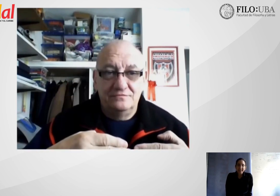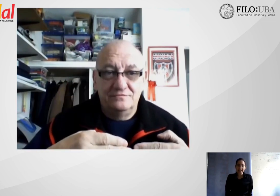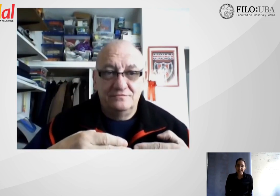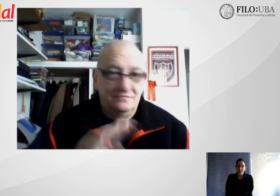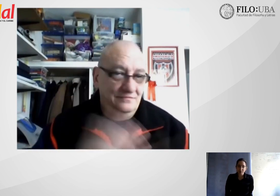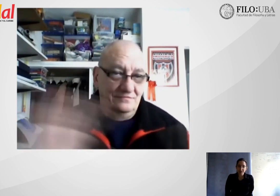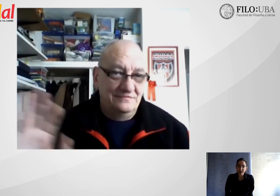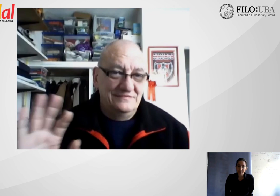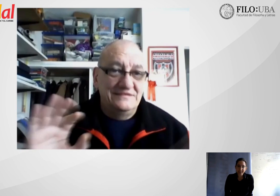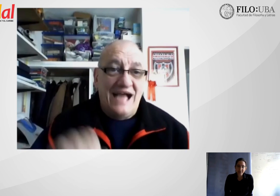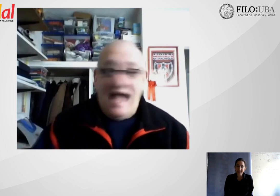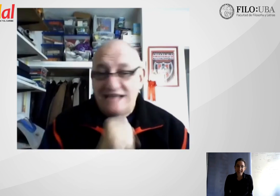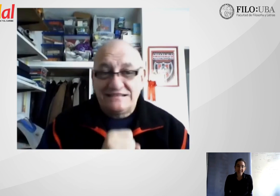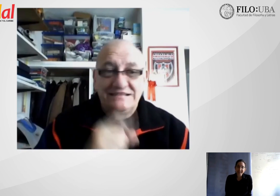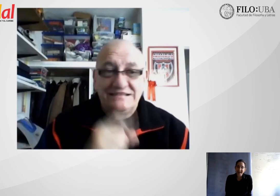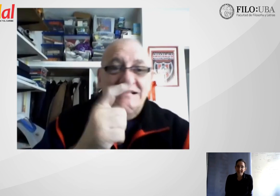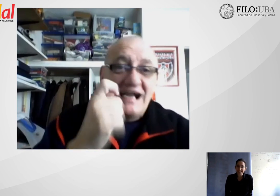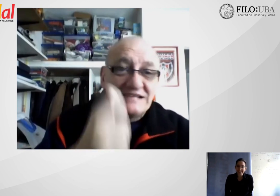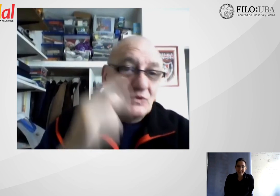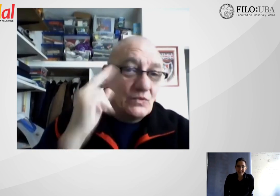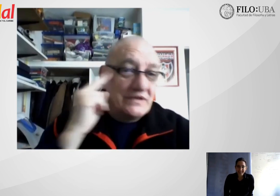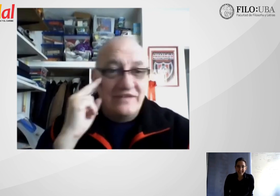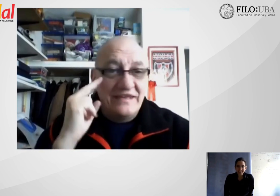a partir de que comenzó la pandemia, está cerrada.